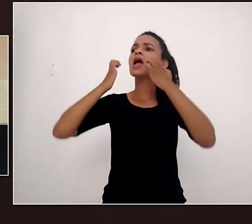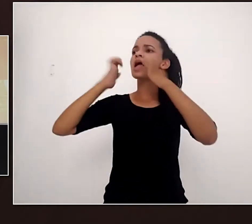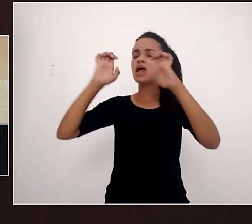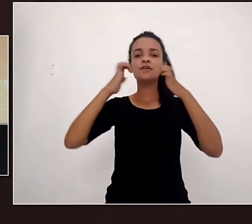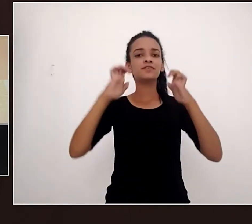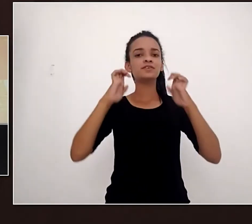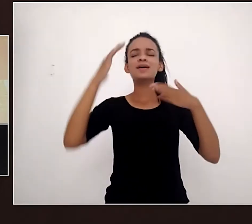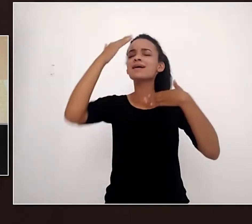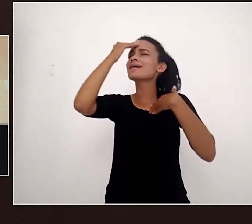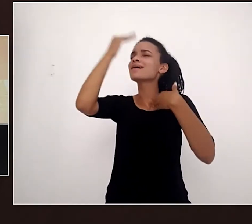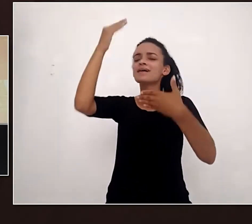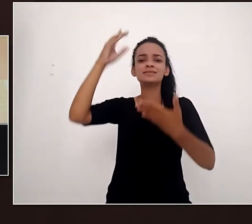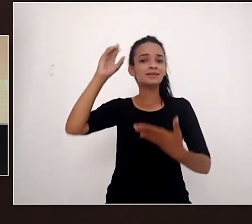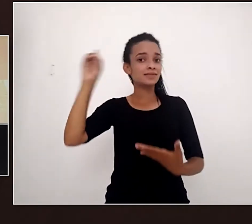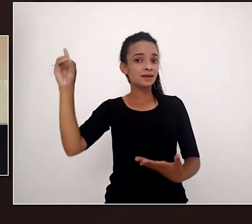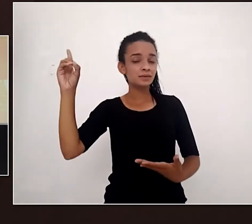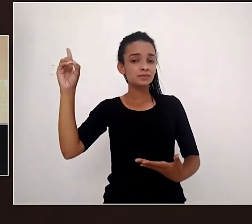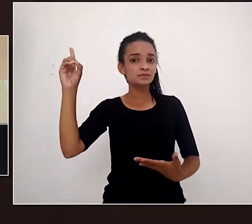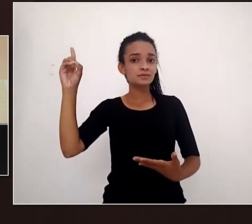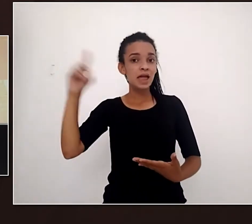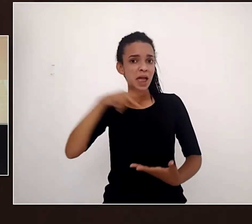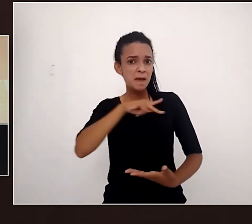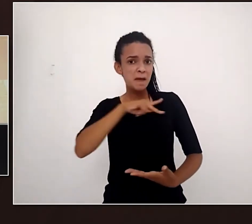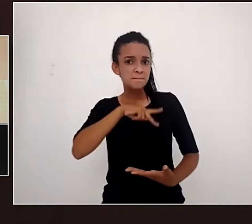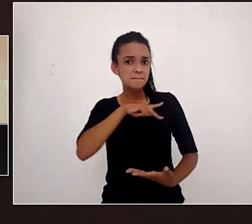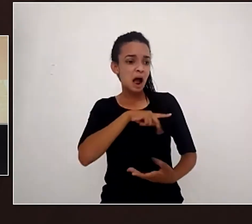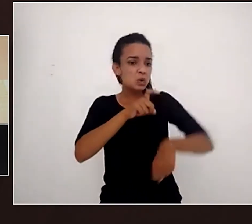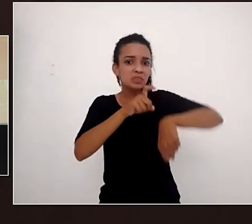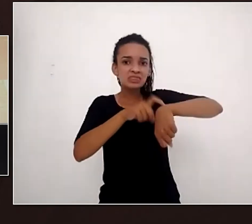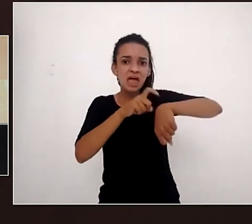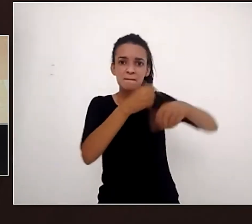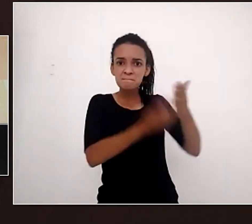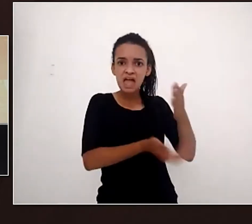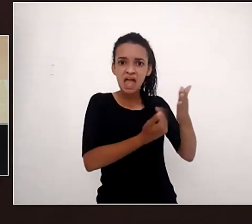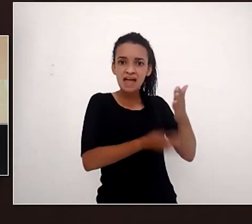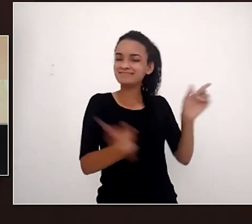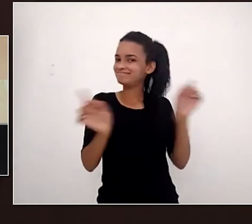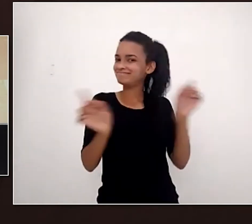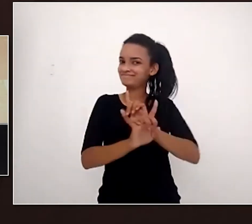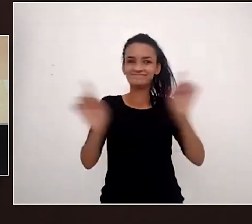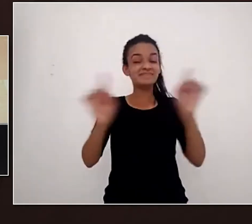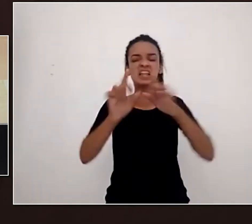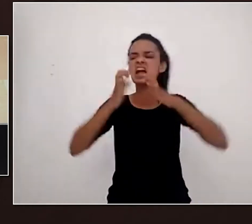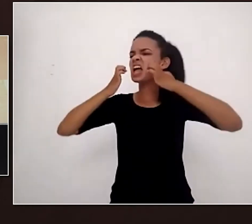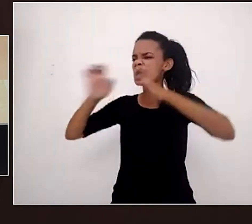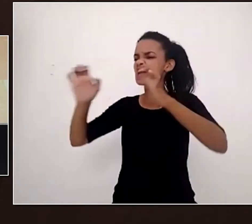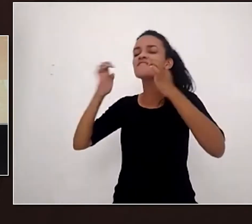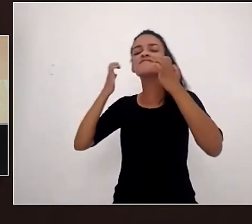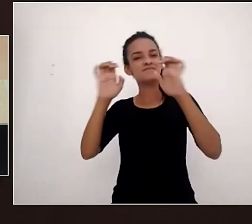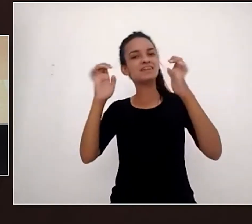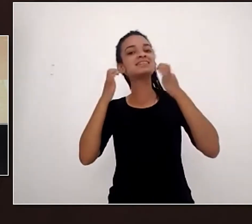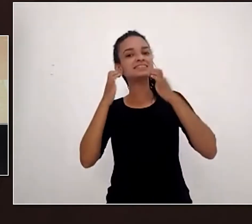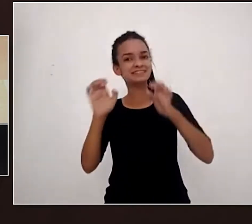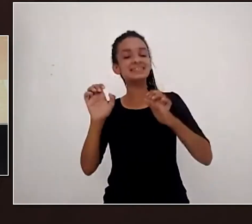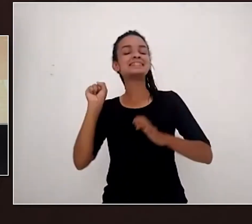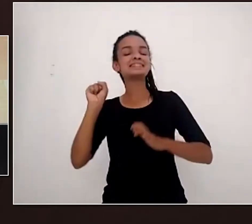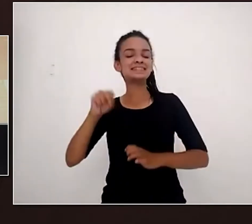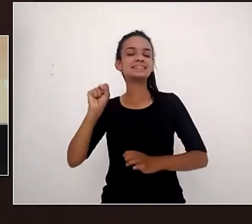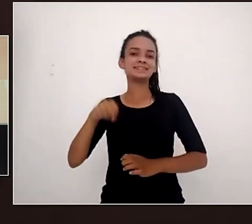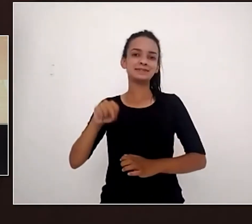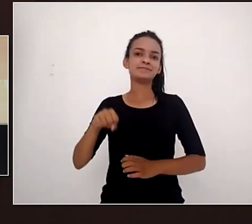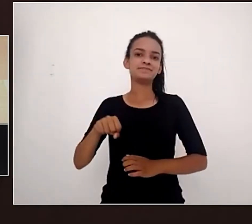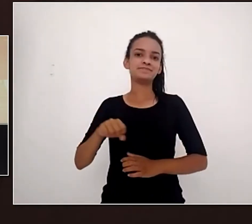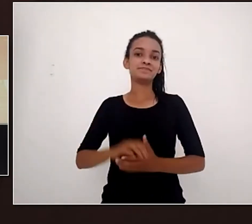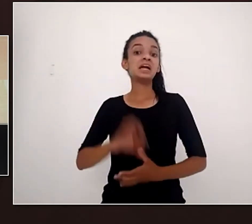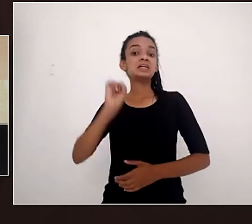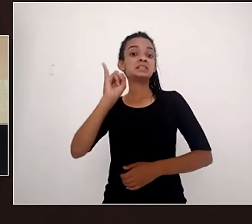Paulo não perdia tempo. Ele era um pregador do evangelho, quer seja oportuno, quer